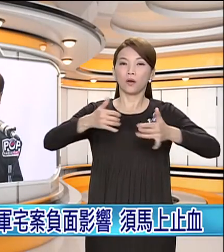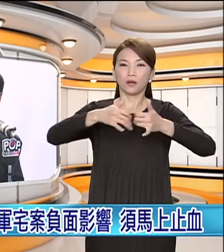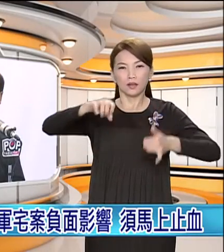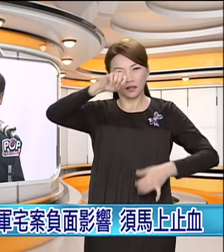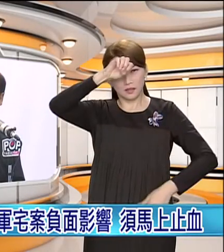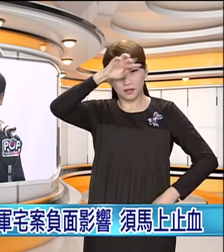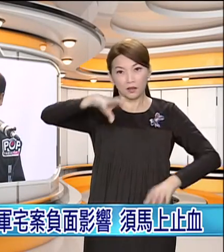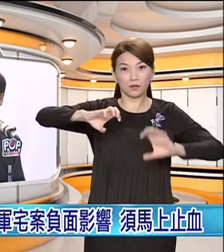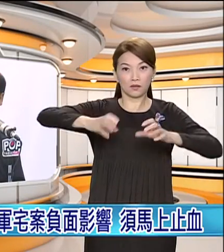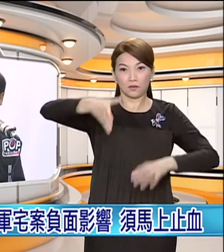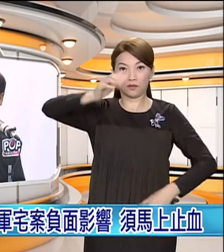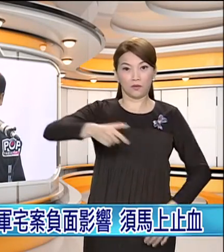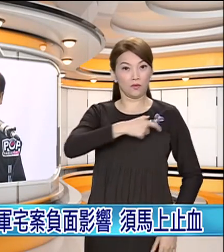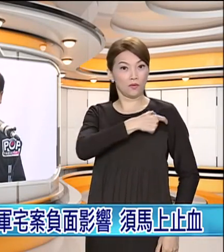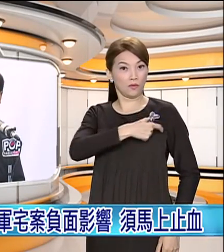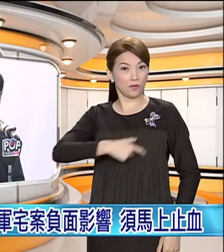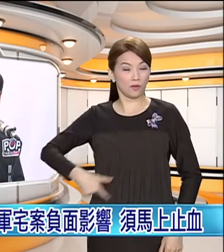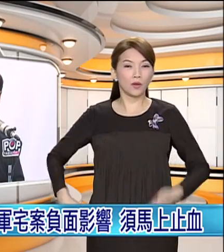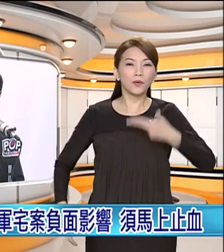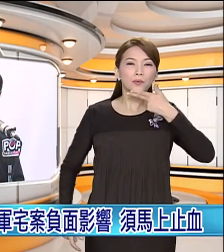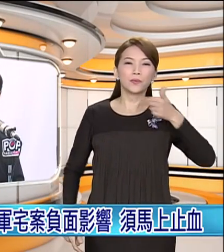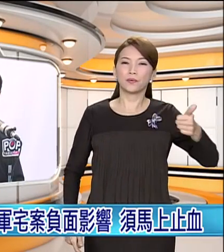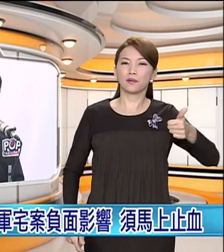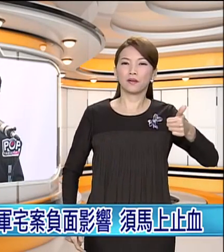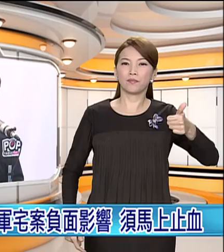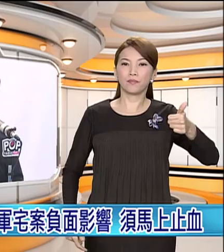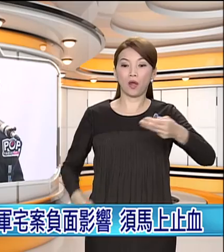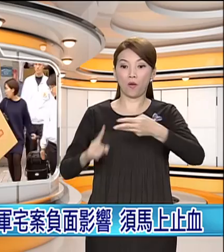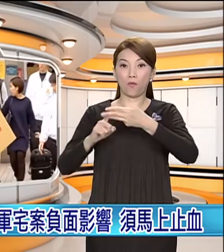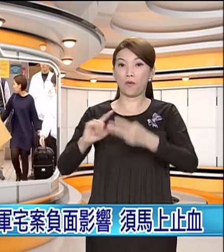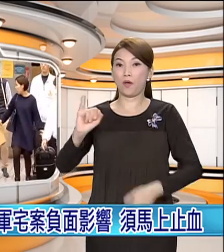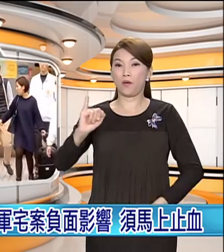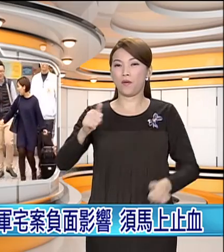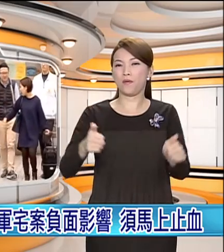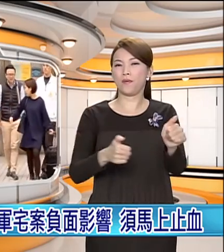国民党正副总统参选人朱玄沛无法全